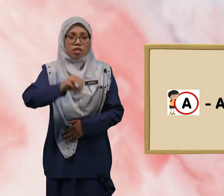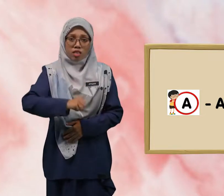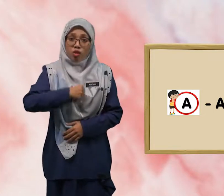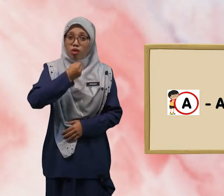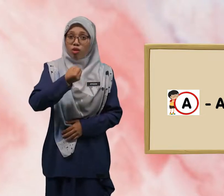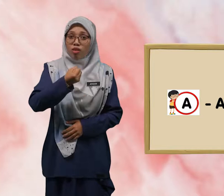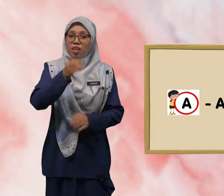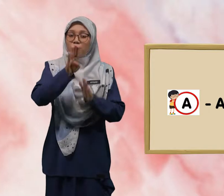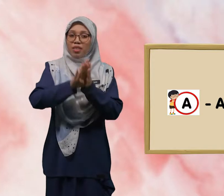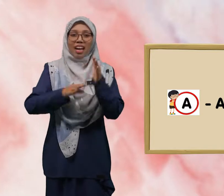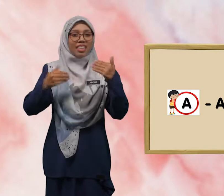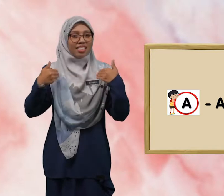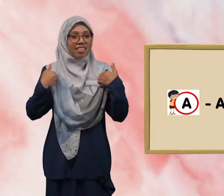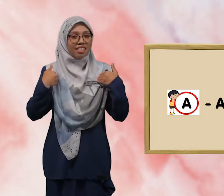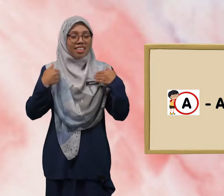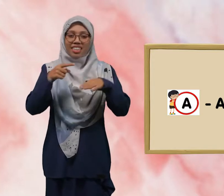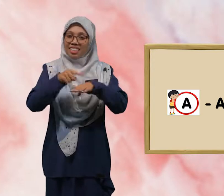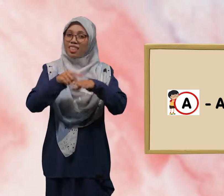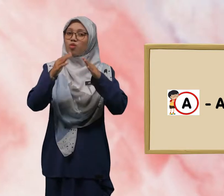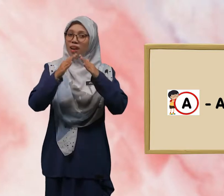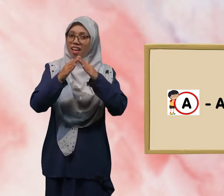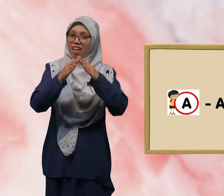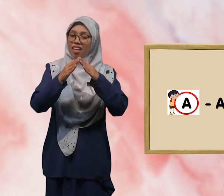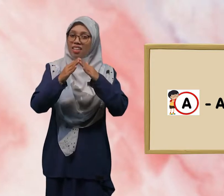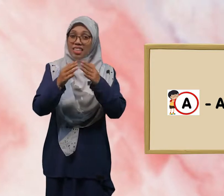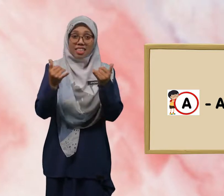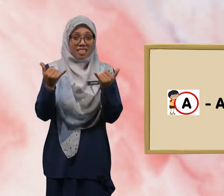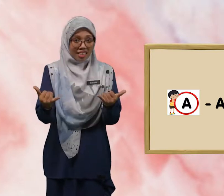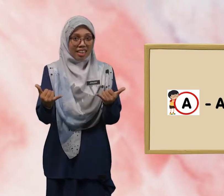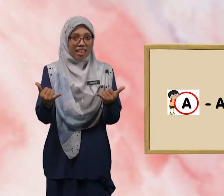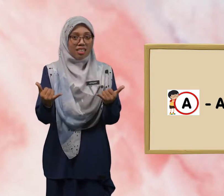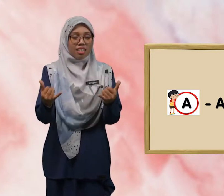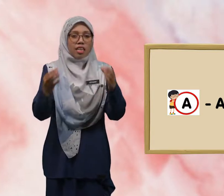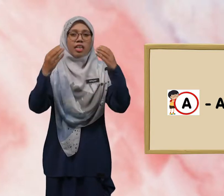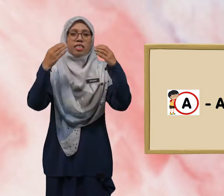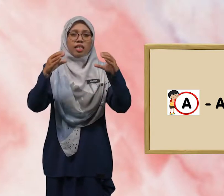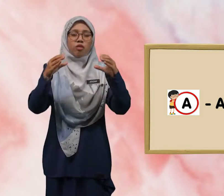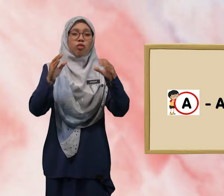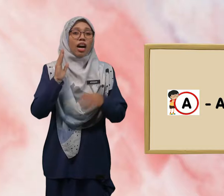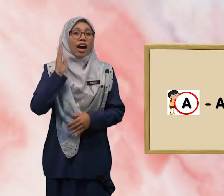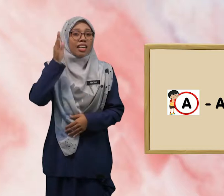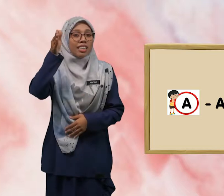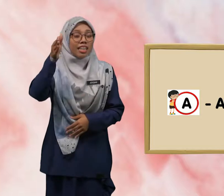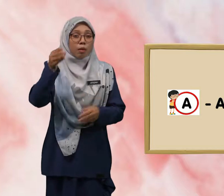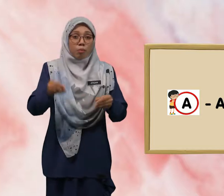seronok berada di rumah sekarang Cikgu akan